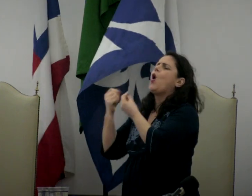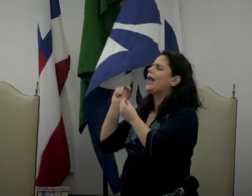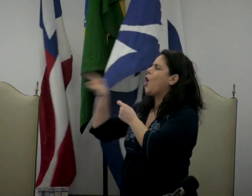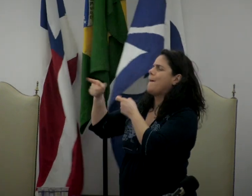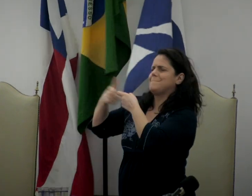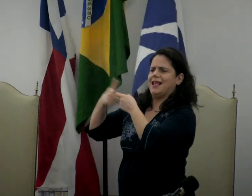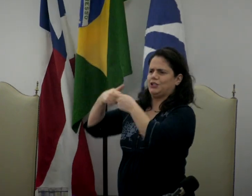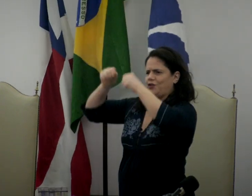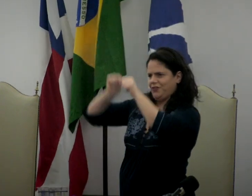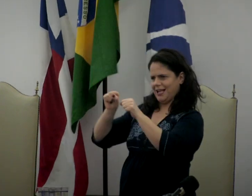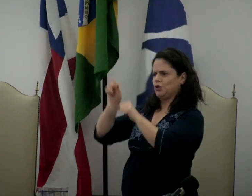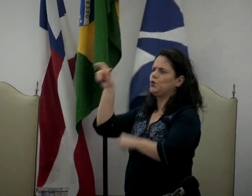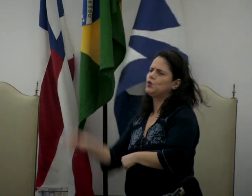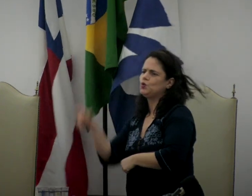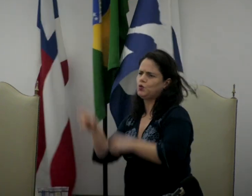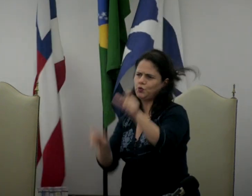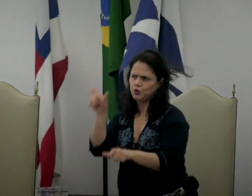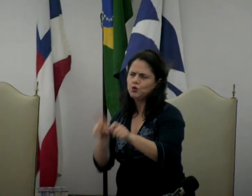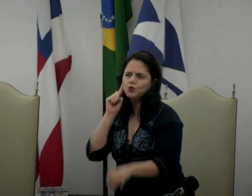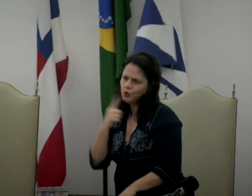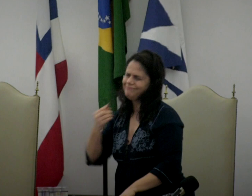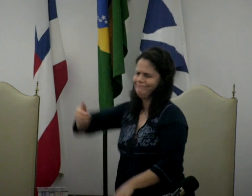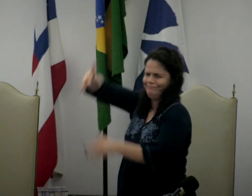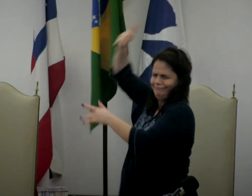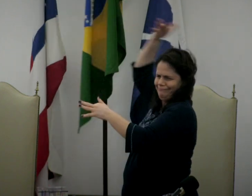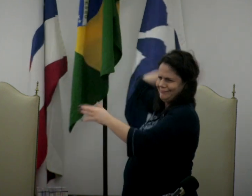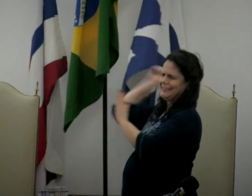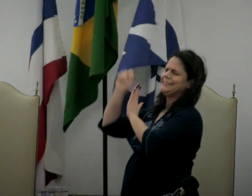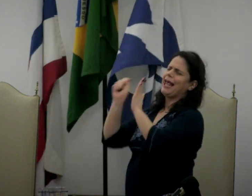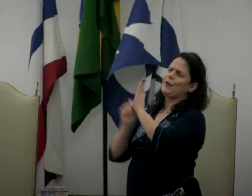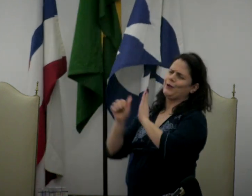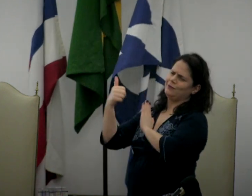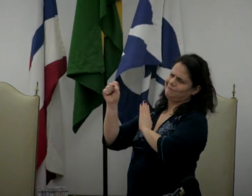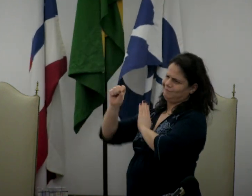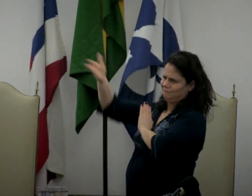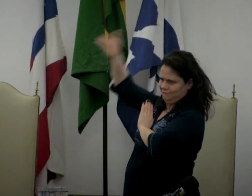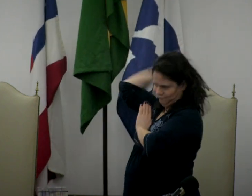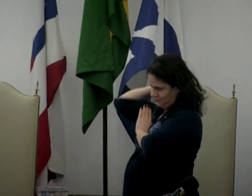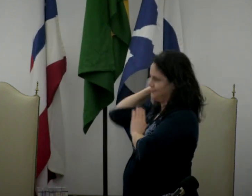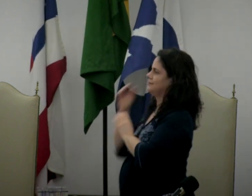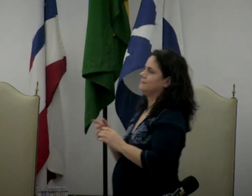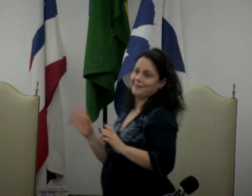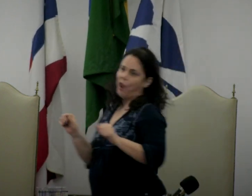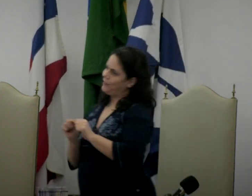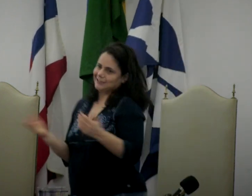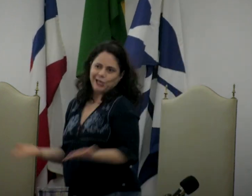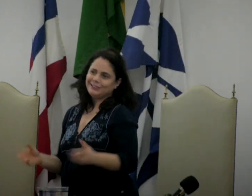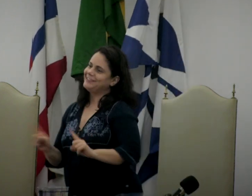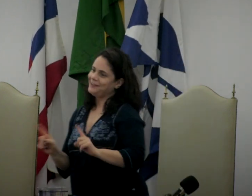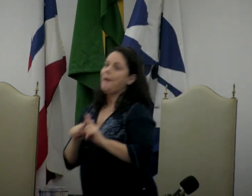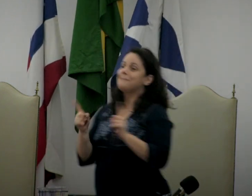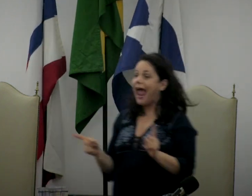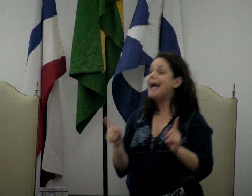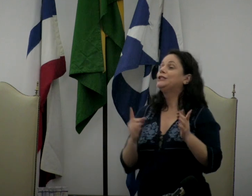E nesse livro ele explica que esse médico, o Itar, ele fez diversas experiências durante o século XVIII com